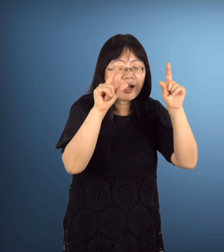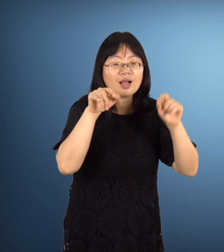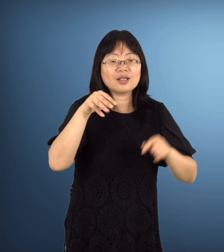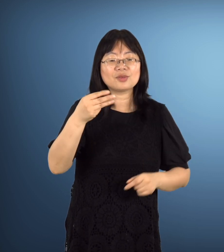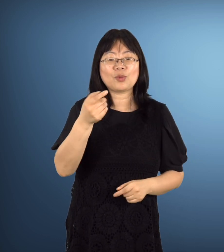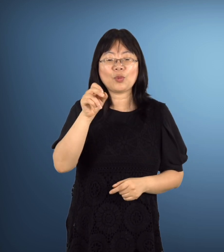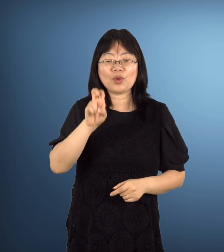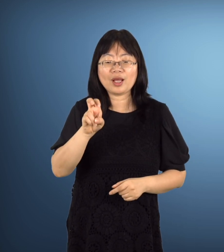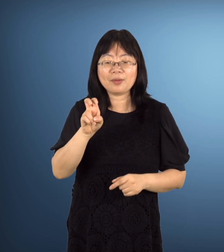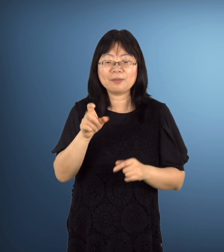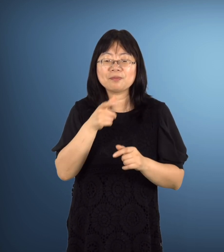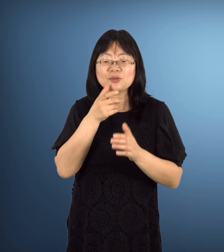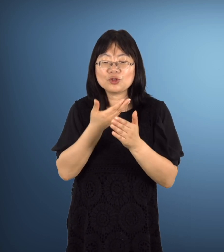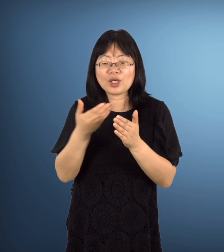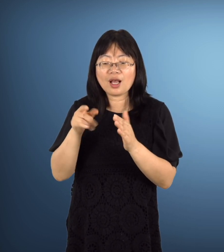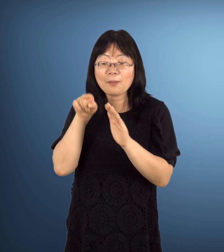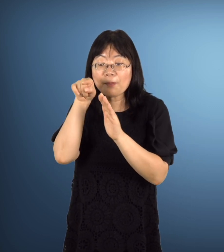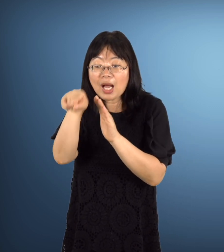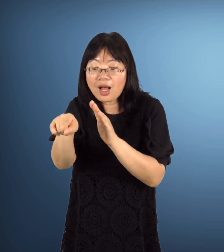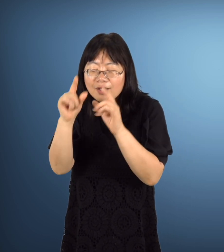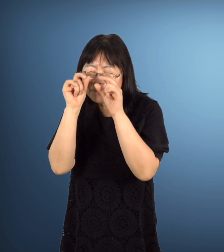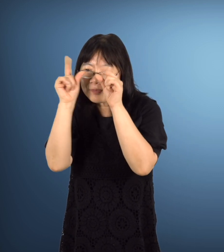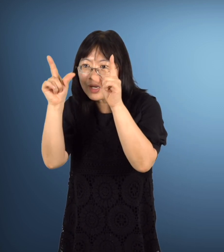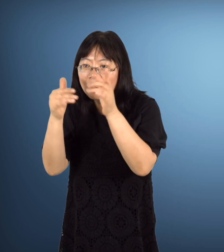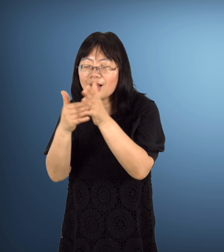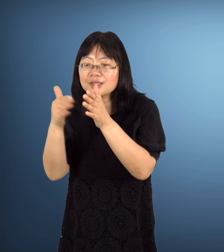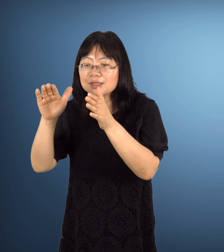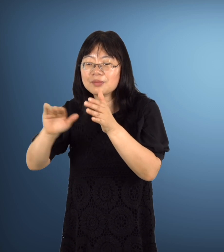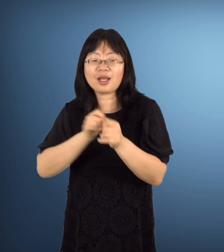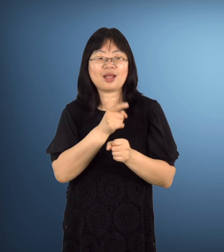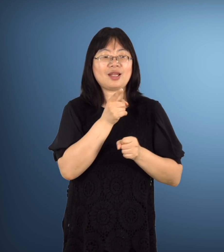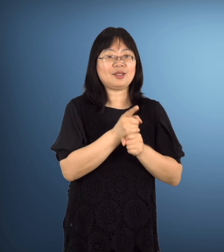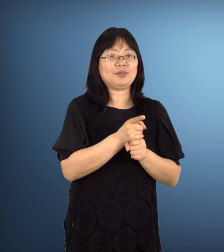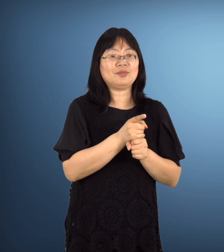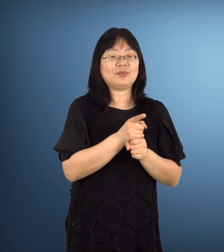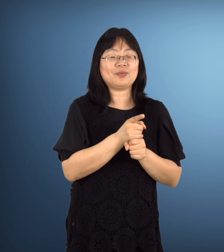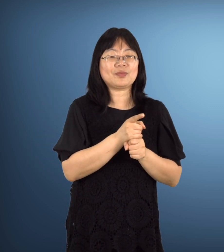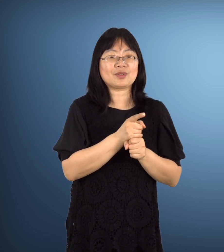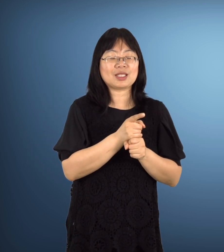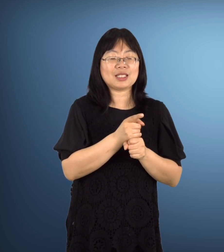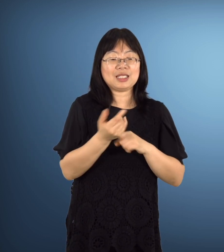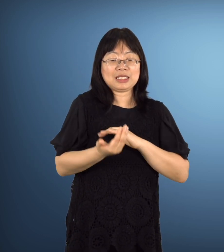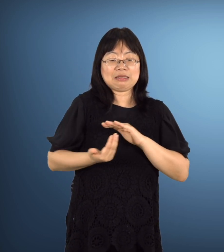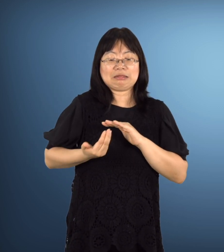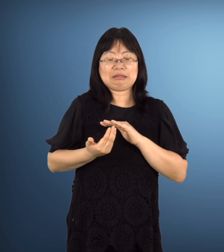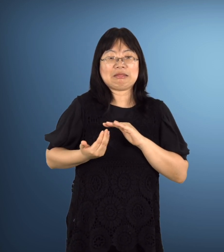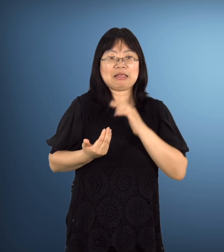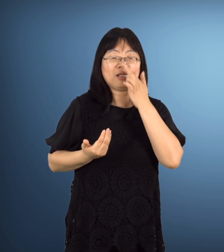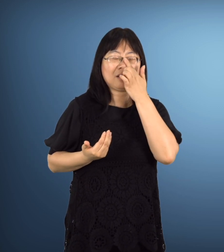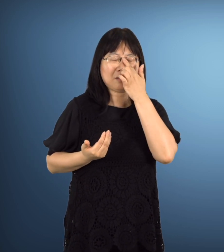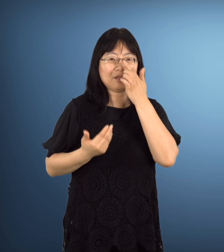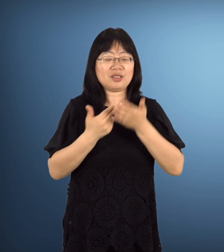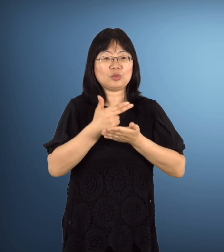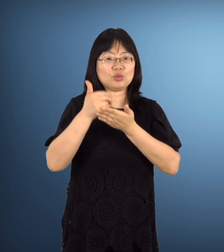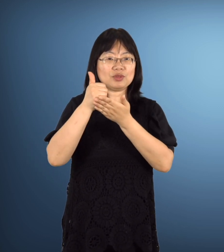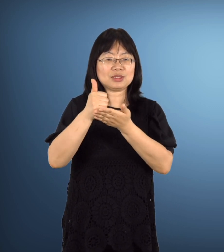실로암 목가에 가서 씻을 때 눈을 떴지만 이미 그 앞에